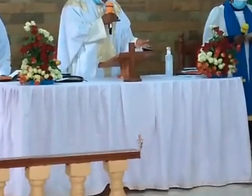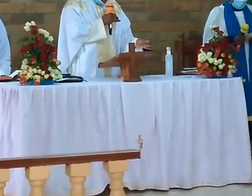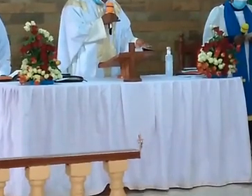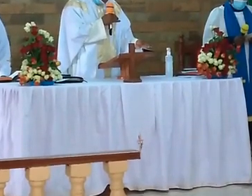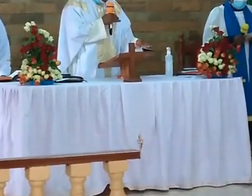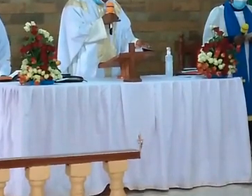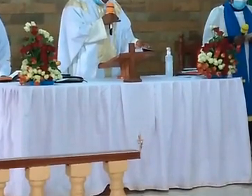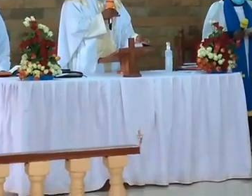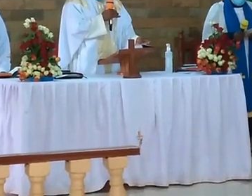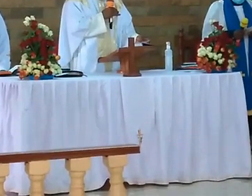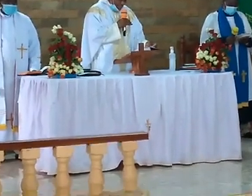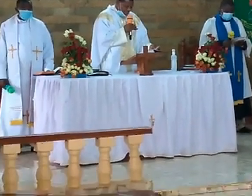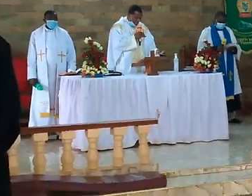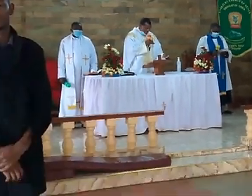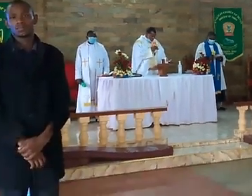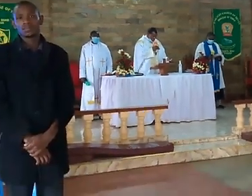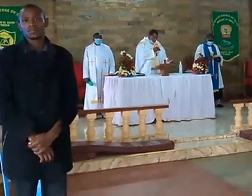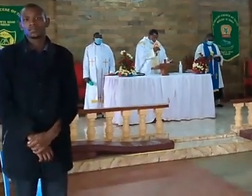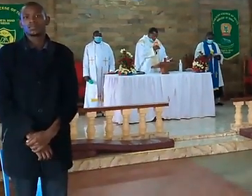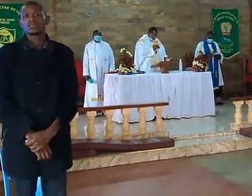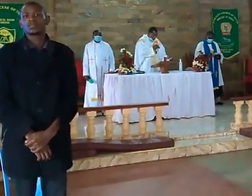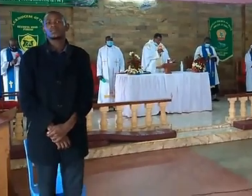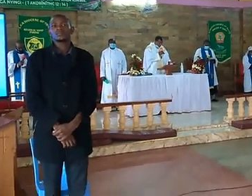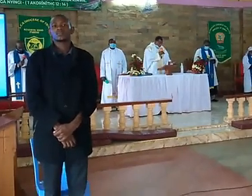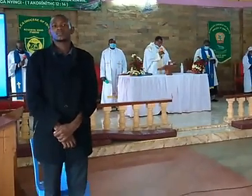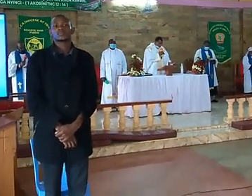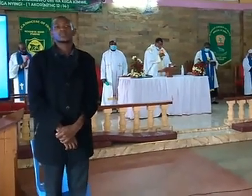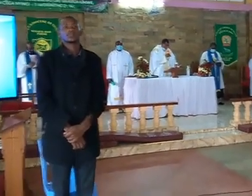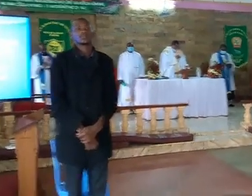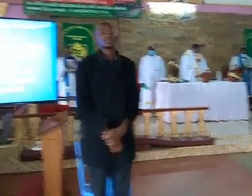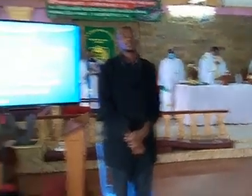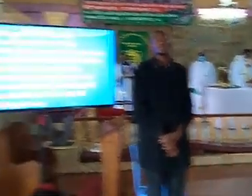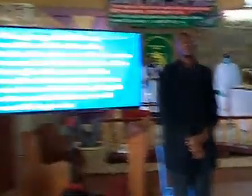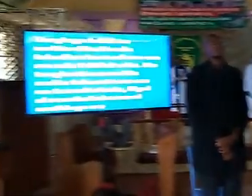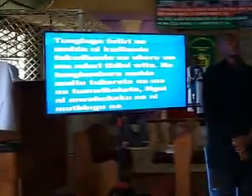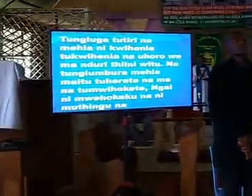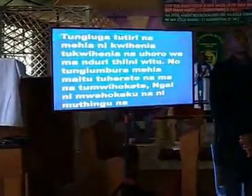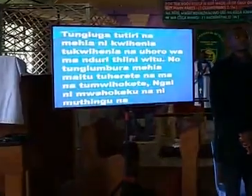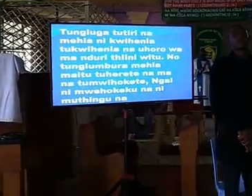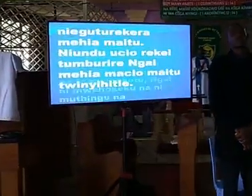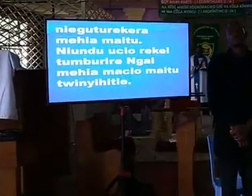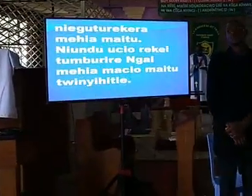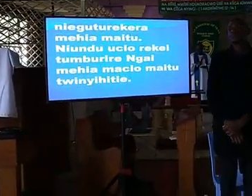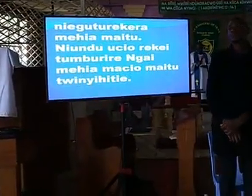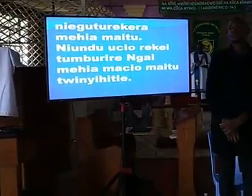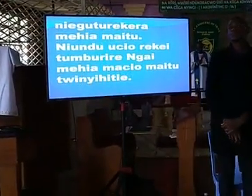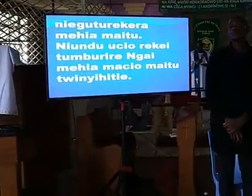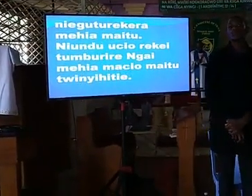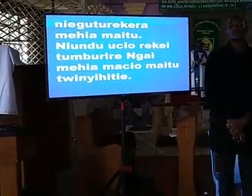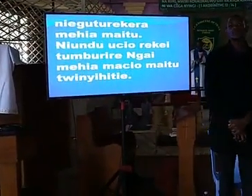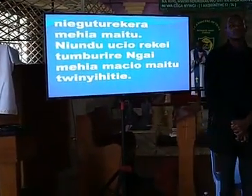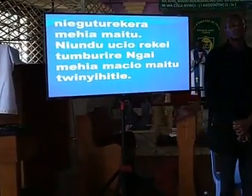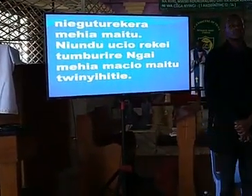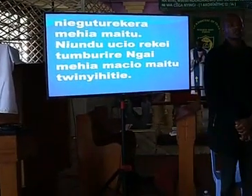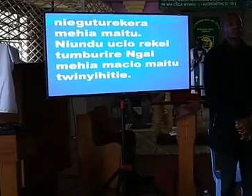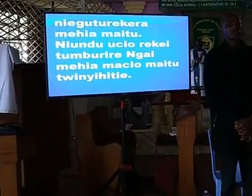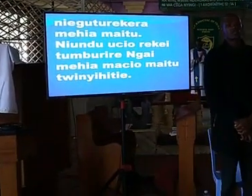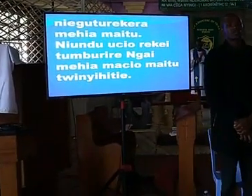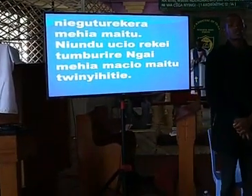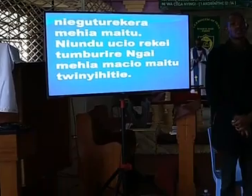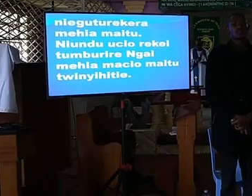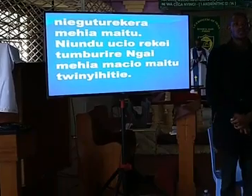na ma tũmwĩhokete ngai nĩ mwĩhokeku na nĩ ũndũ ũcio rekei tumbũrĩre ngai mehia macio